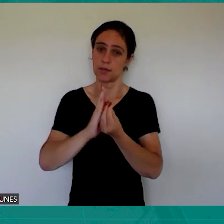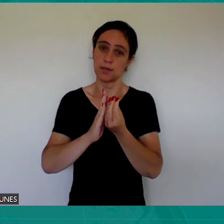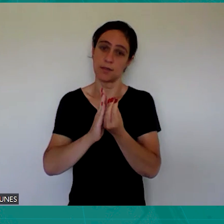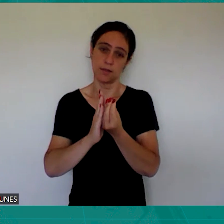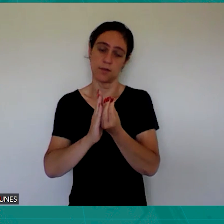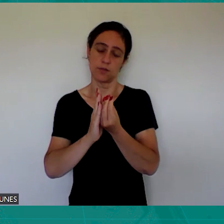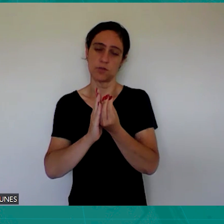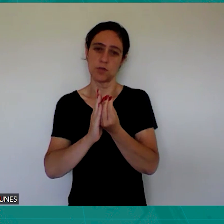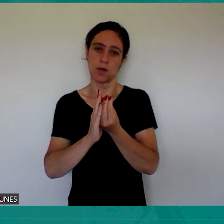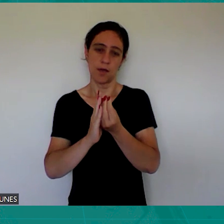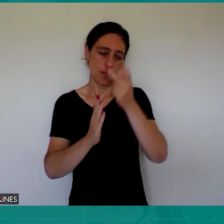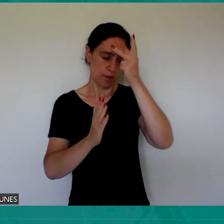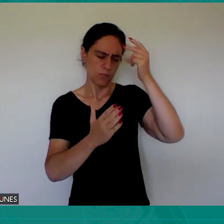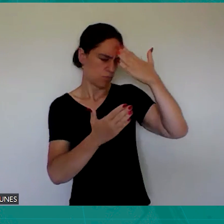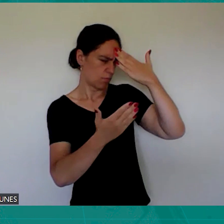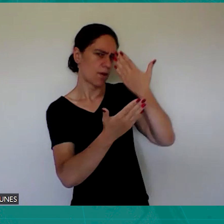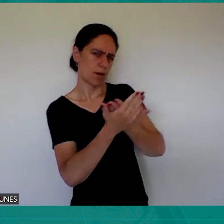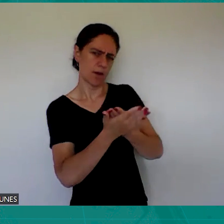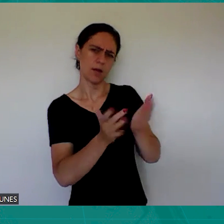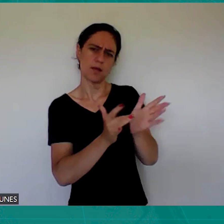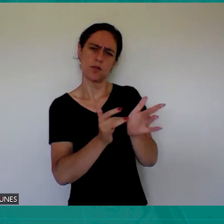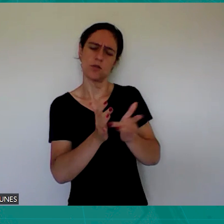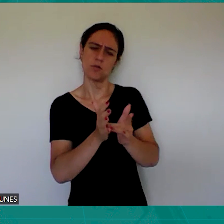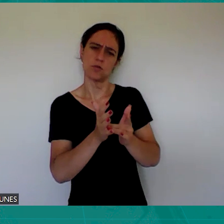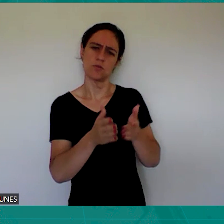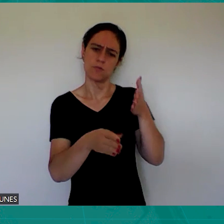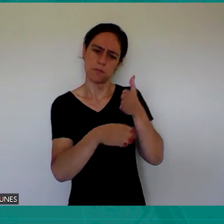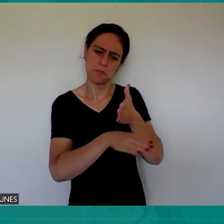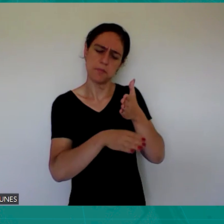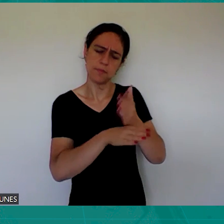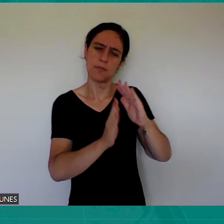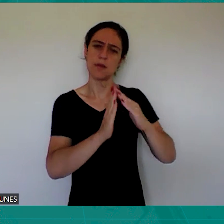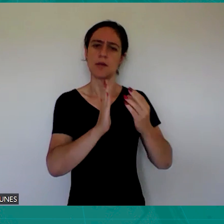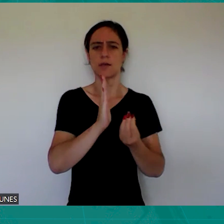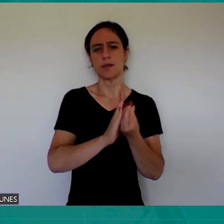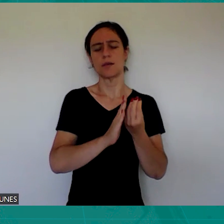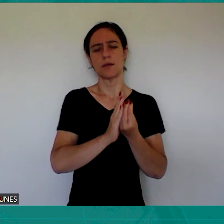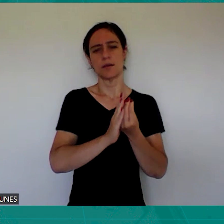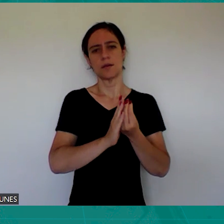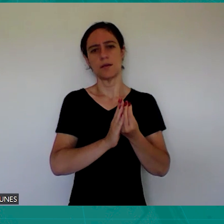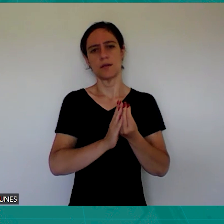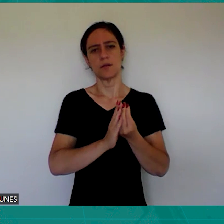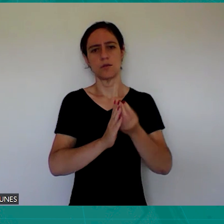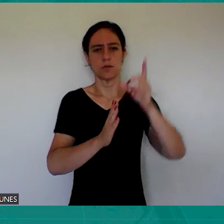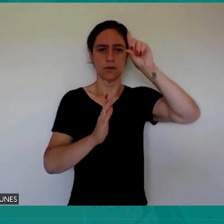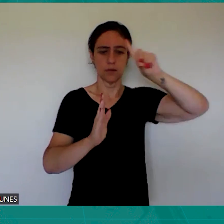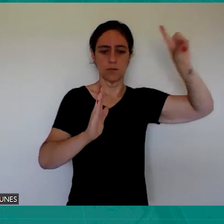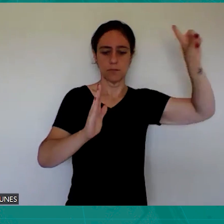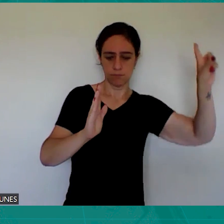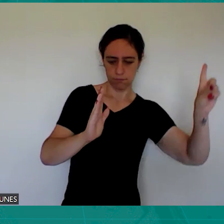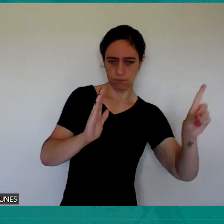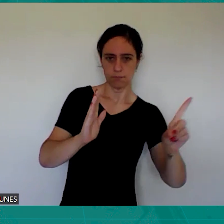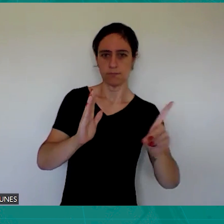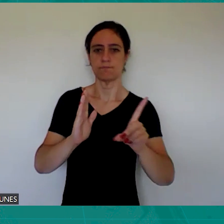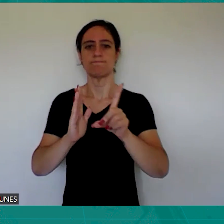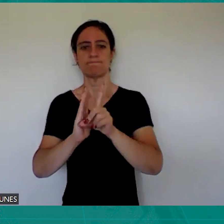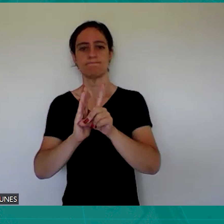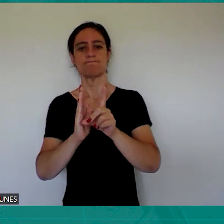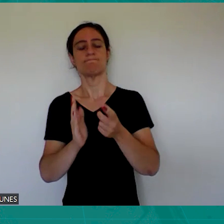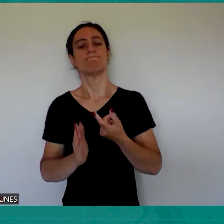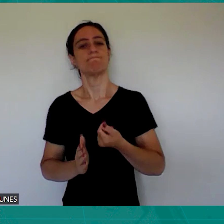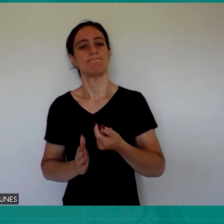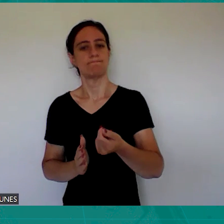e ele edificaria o corpo de Cristo para um lugar de habitação de Deus e Deus estará para sempre com os